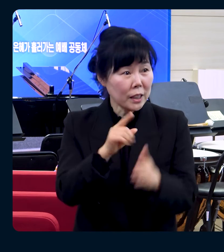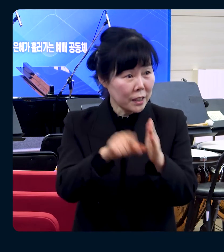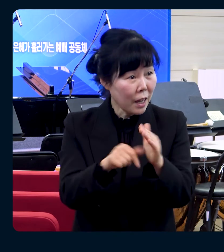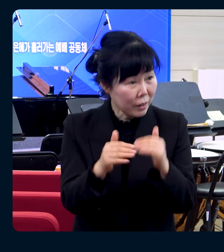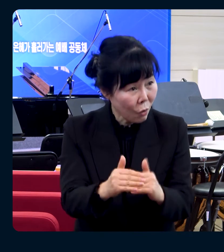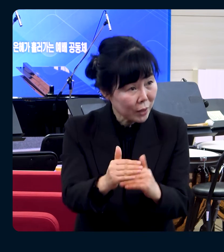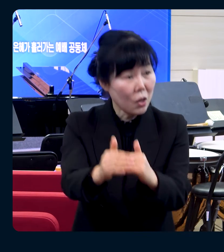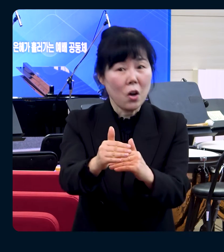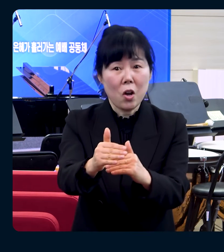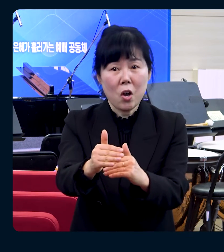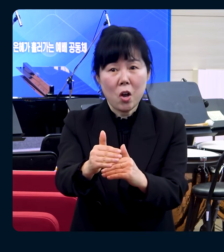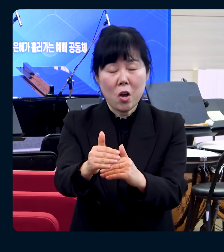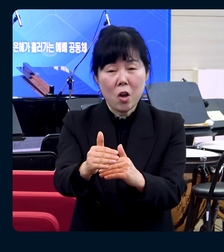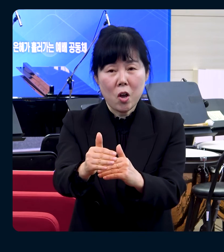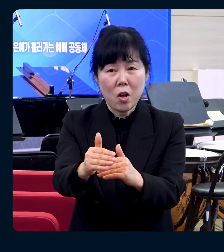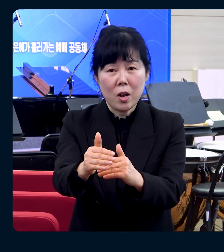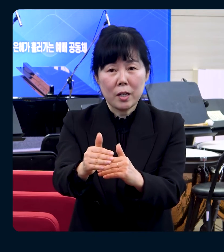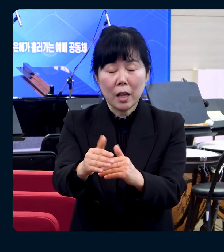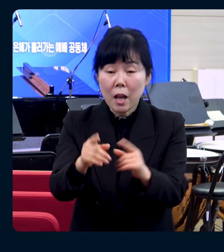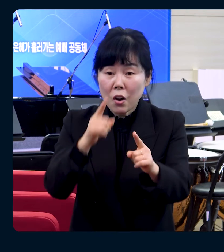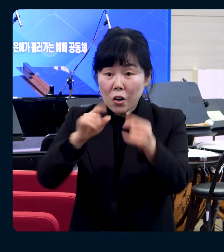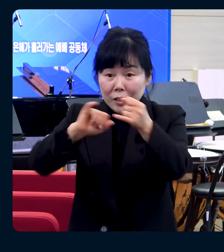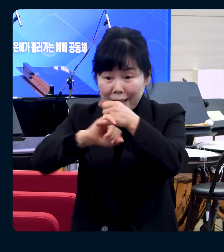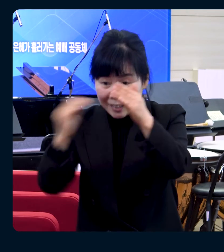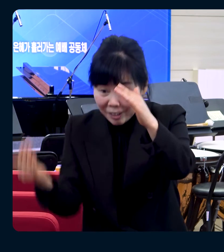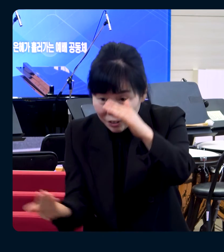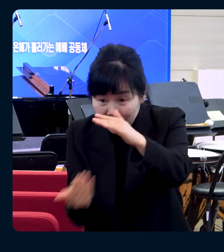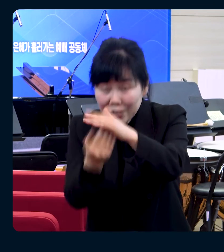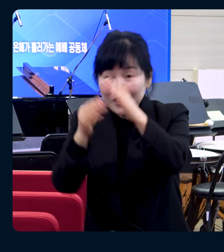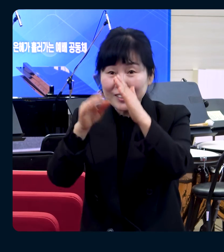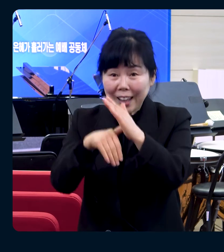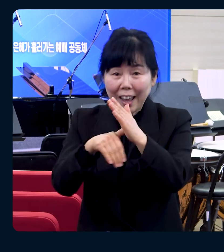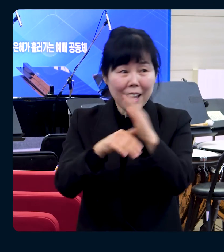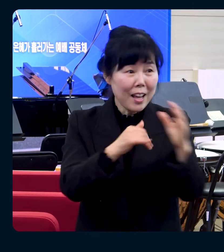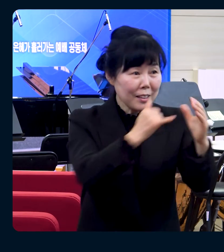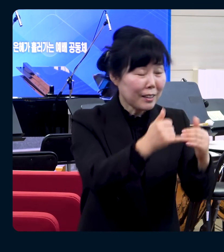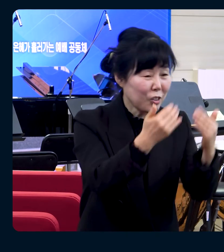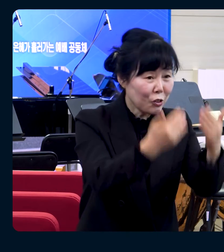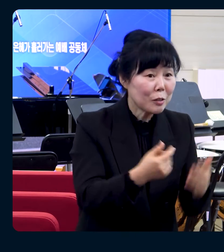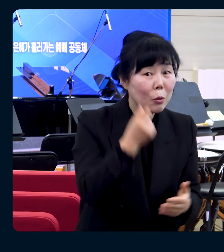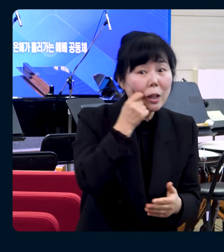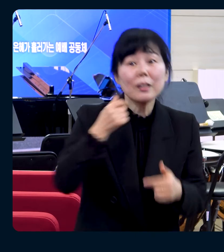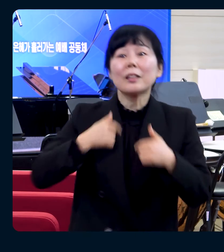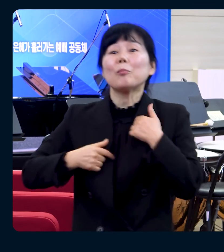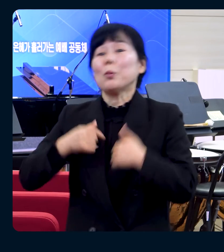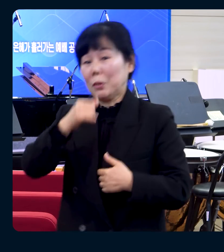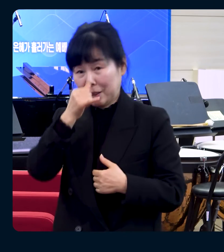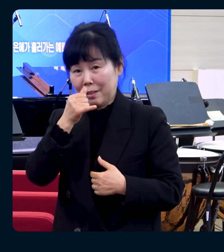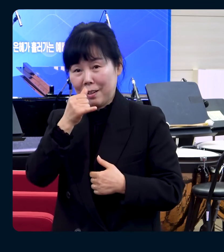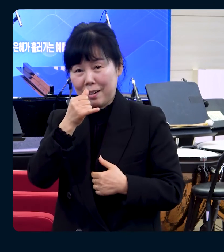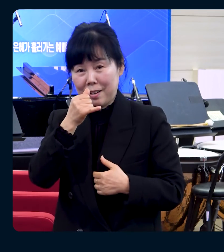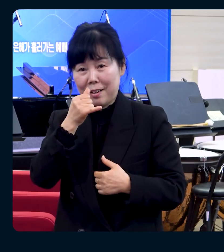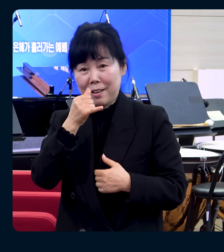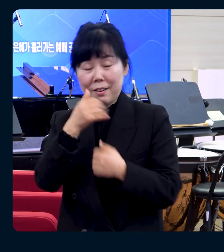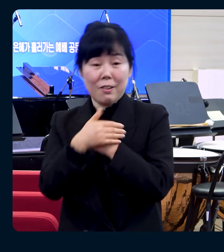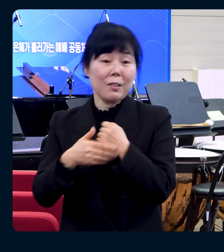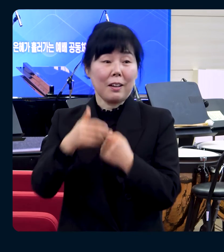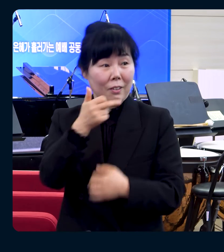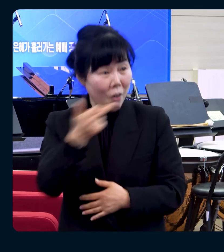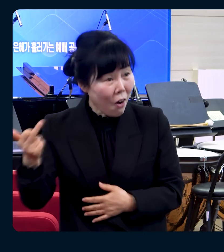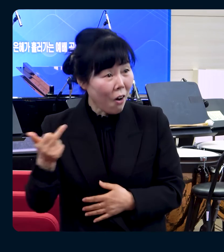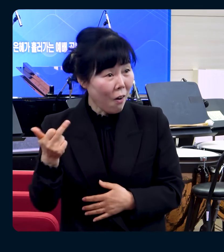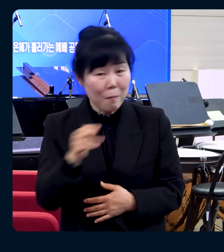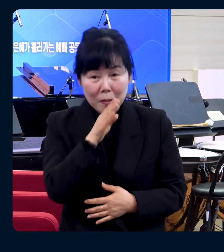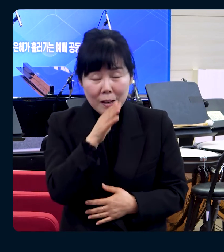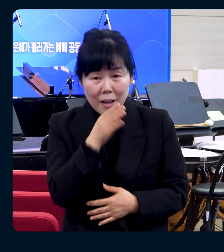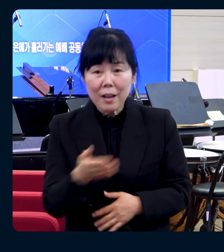그 모든 힘든 시간들은요, 언약이 이루어지는 순간 세상이 줄 수 없는 기쁨과 축복과